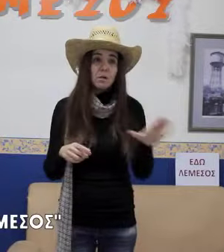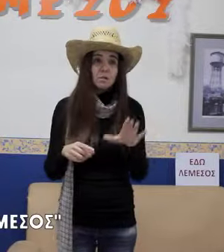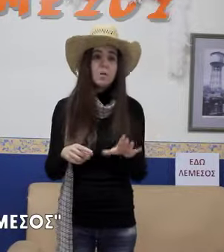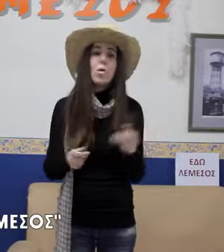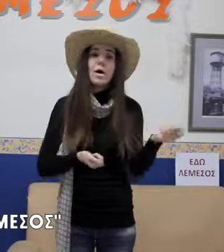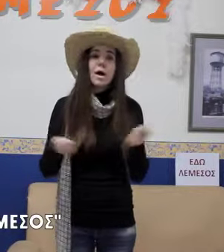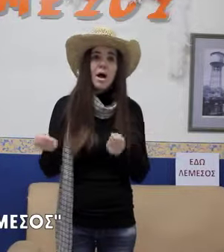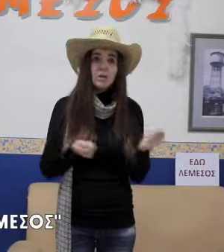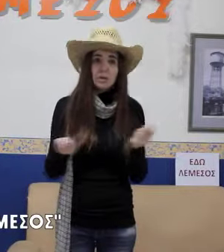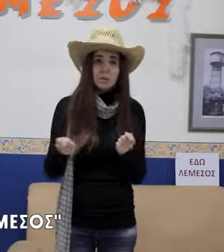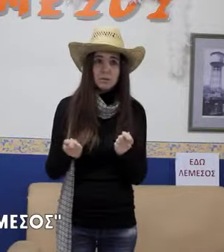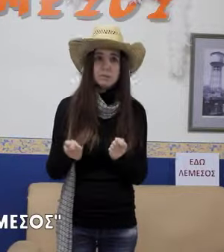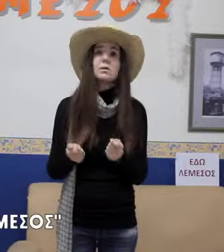Οργάνωσης Αποκατάστασης